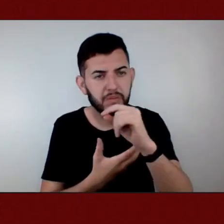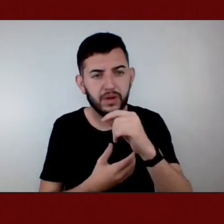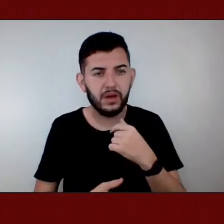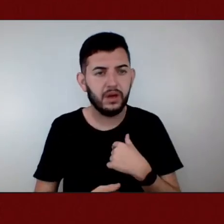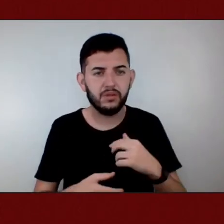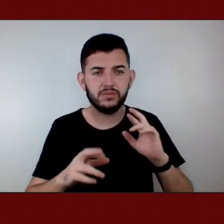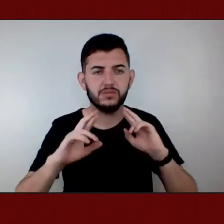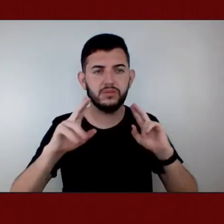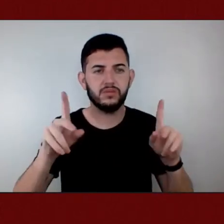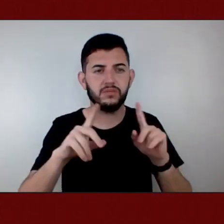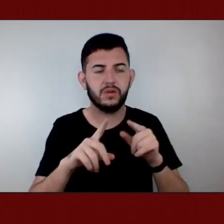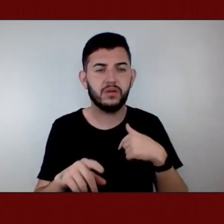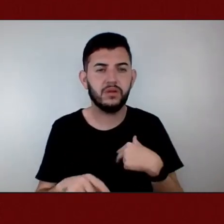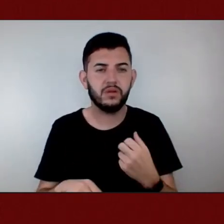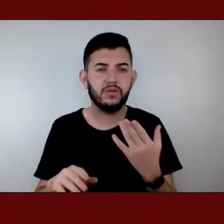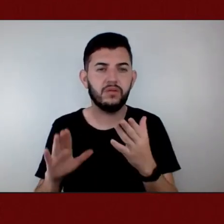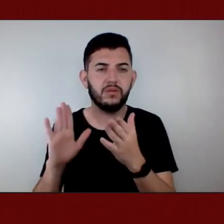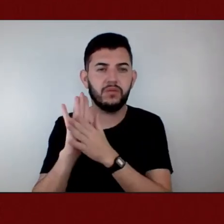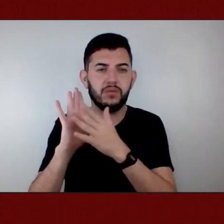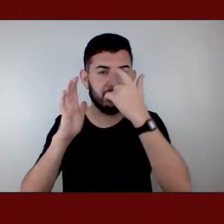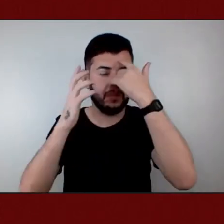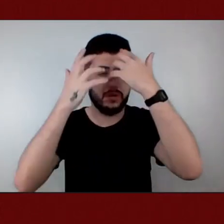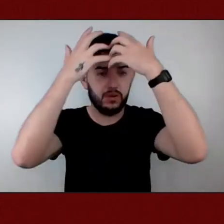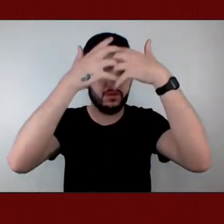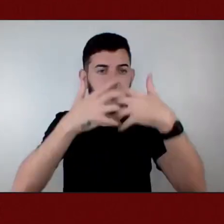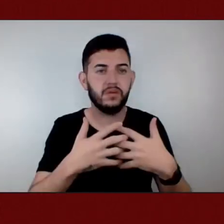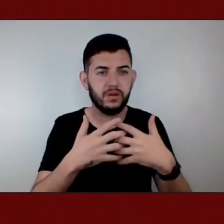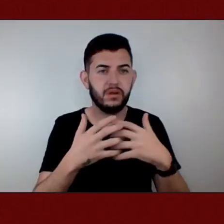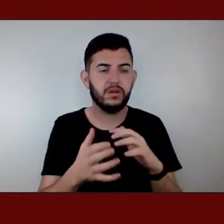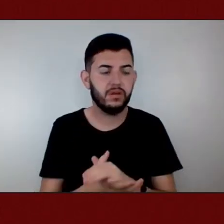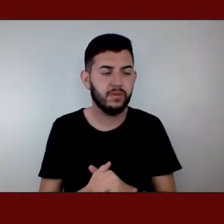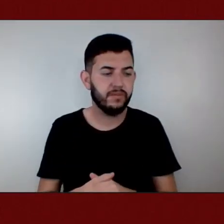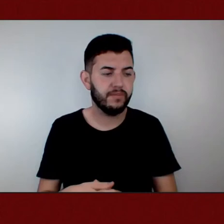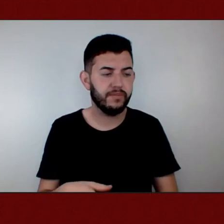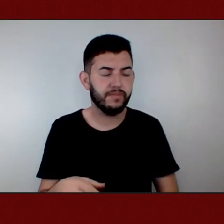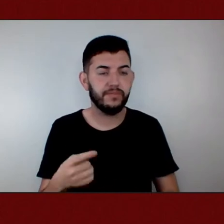uma reflexão a partir de duas perspectivas. Primeiro,